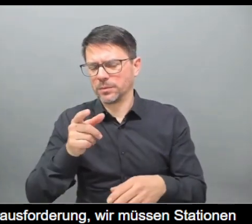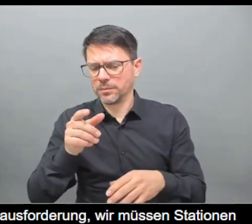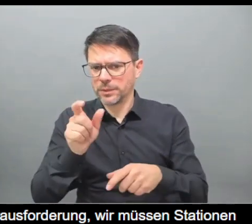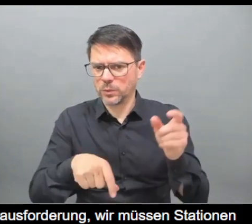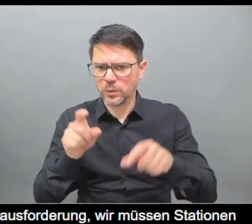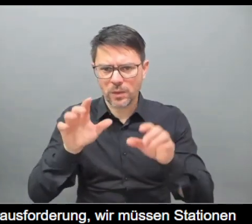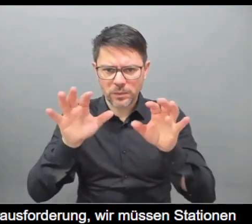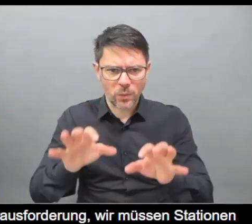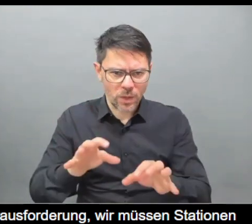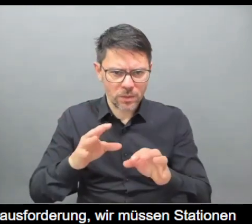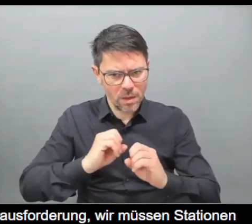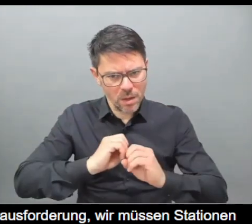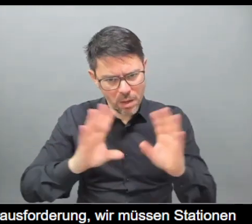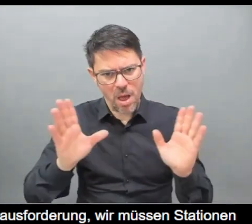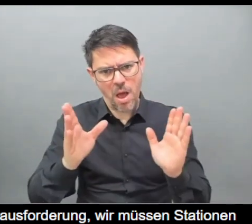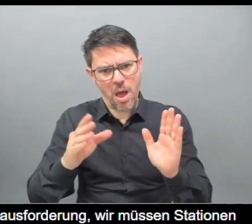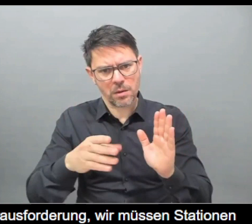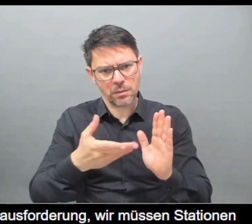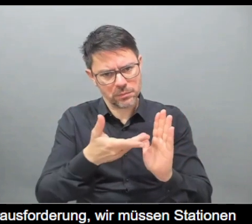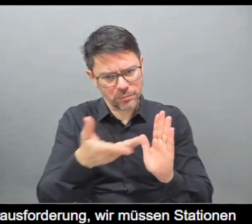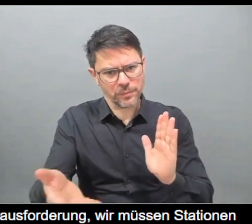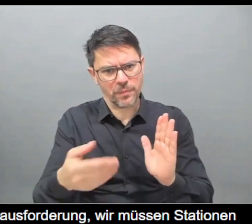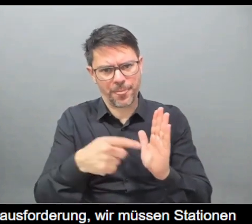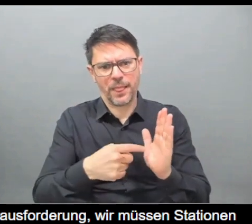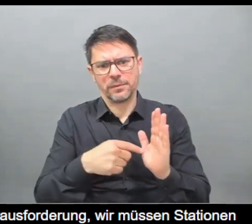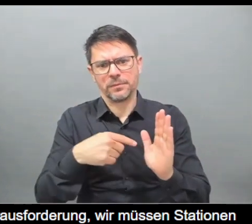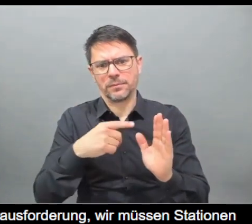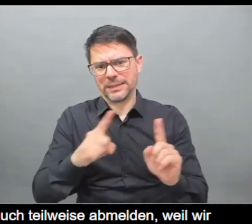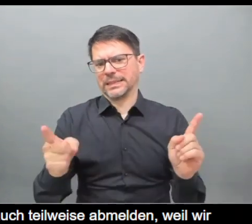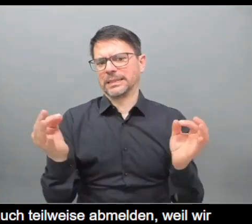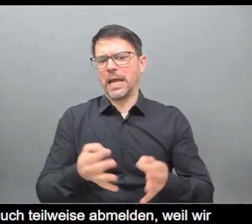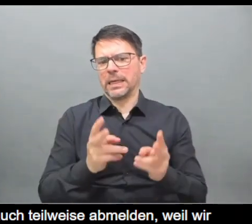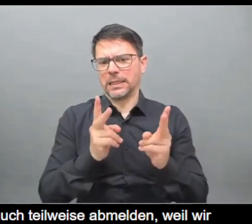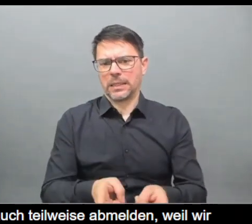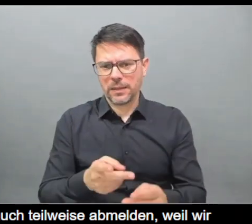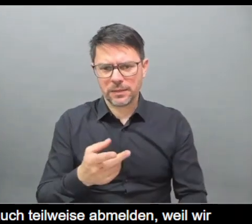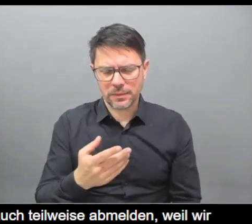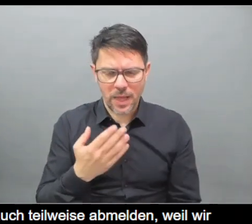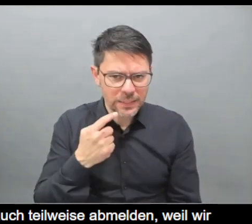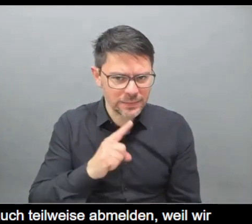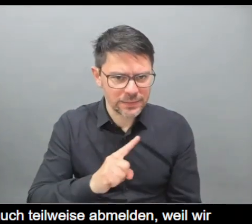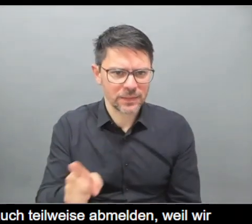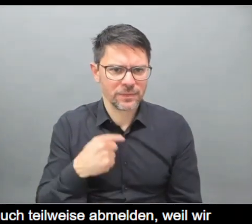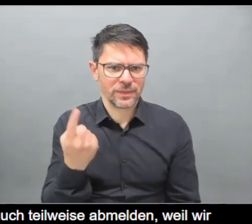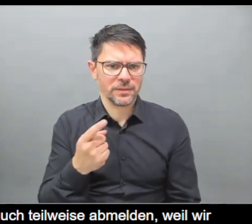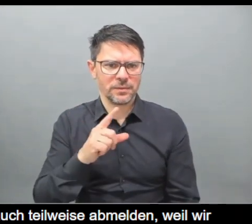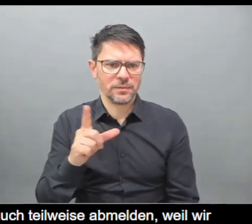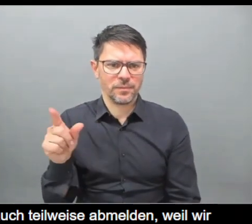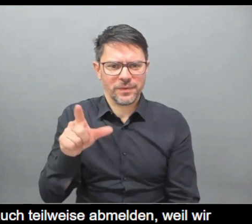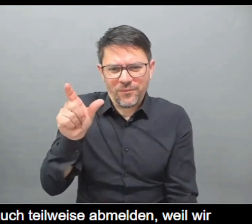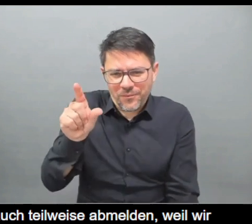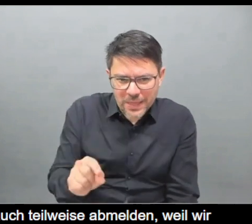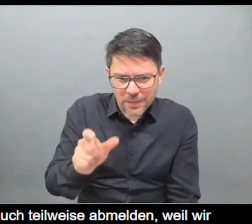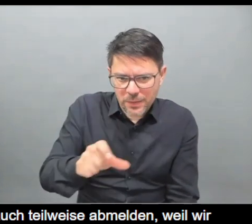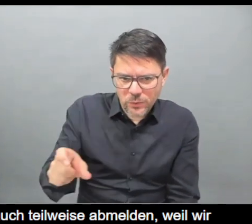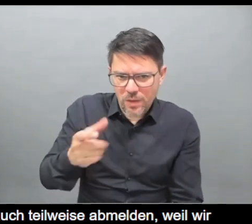Pflegefachkraft ist dann nicht gleich Pflegefachkraft, ein Facharzt ist nicht gleich Facharzt, sondern da sind immer kleinteiligere Strukturen